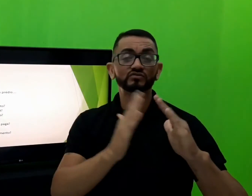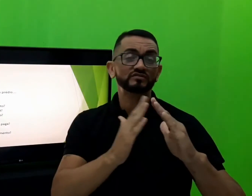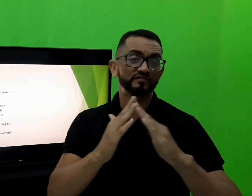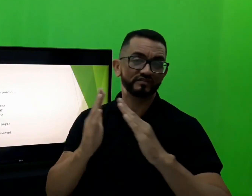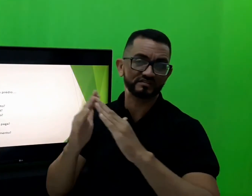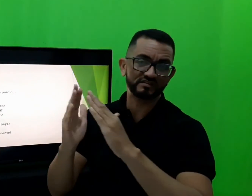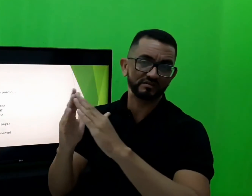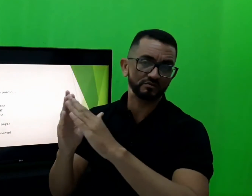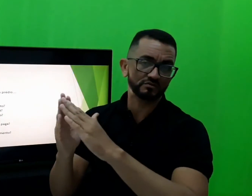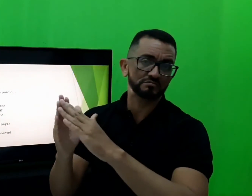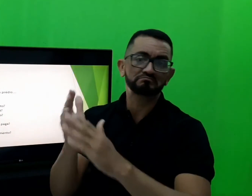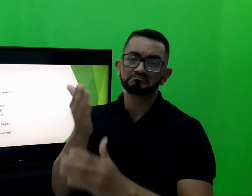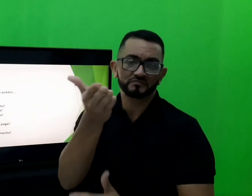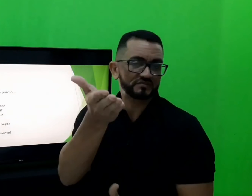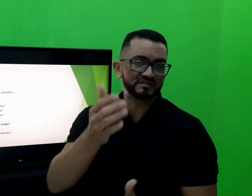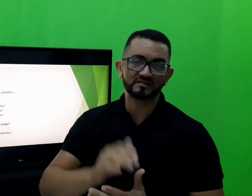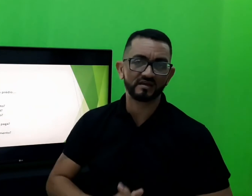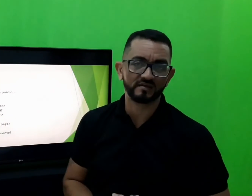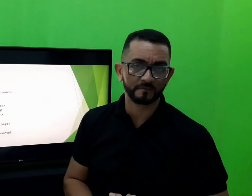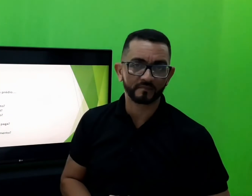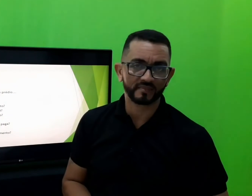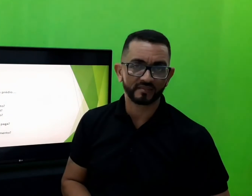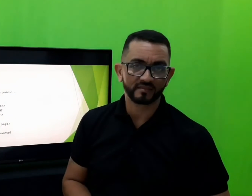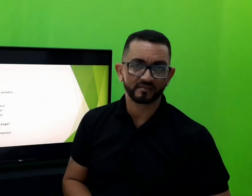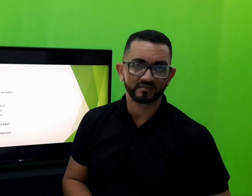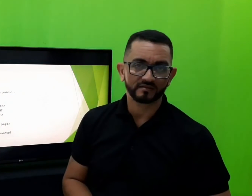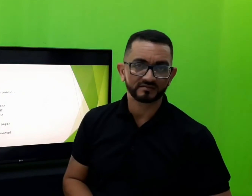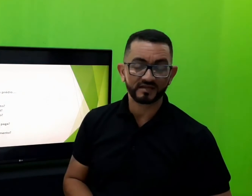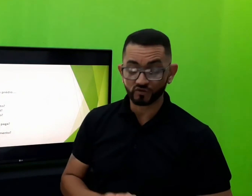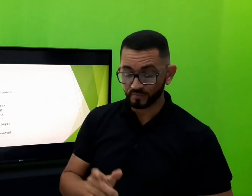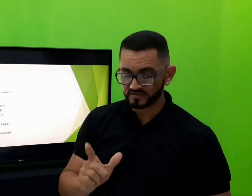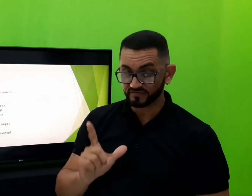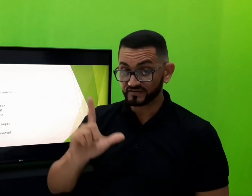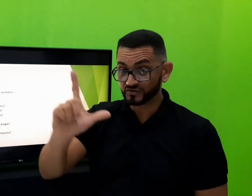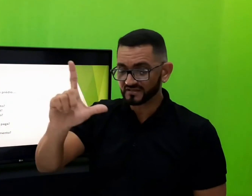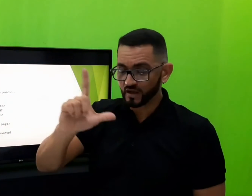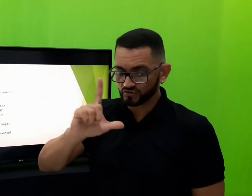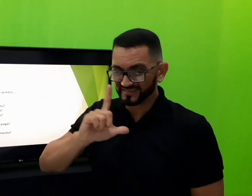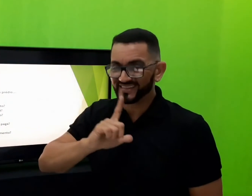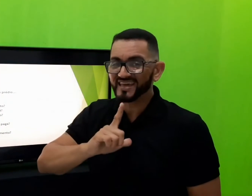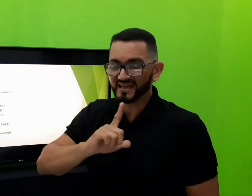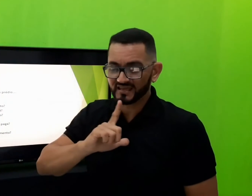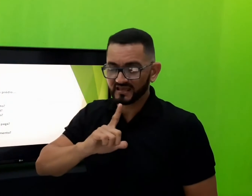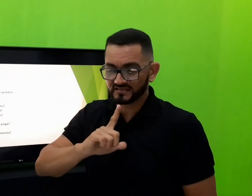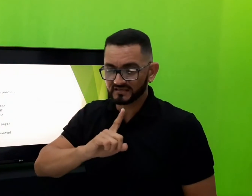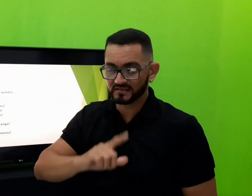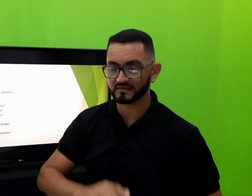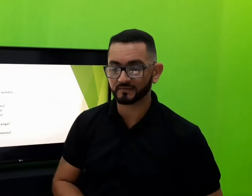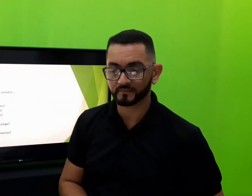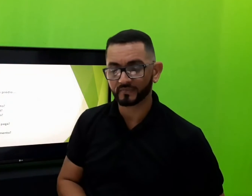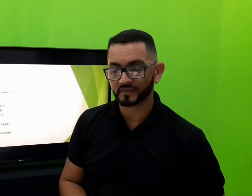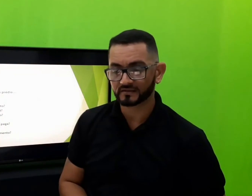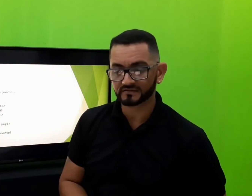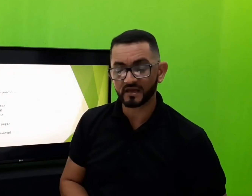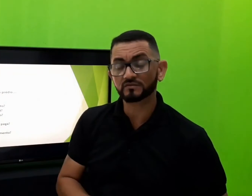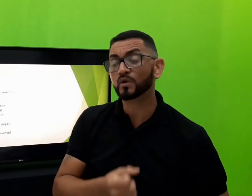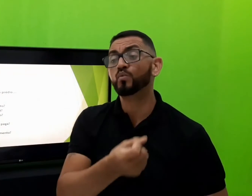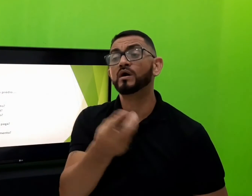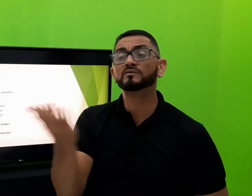Quantos vizinhos você tem? Certo? Não precisa fazer o sinal de ter, que é esse aqui. Certo? É